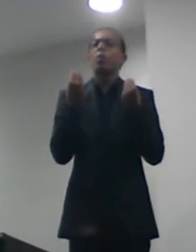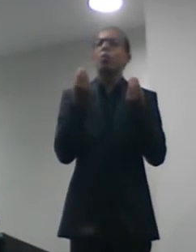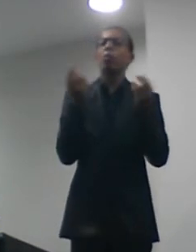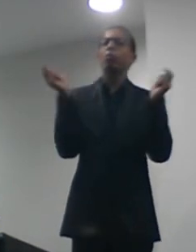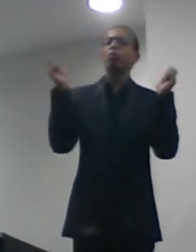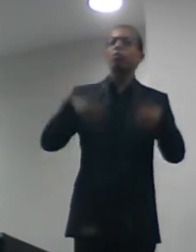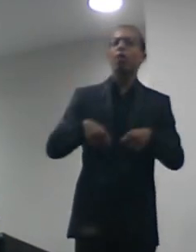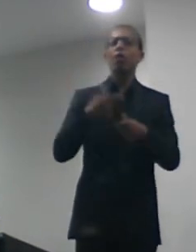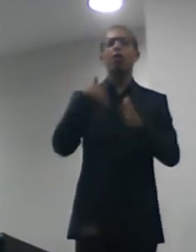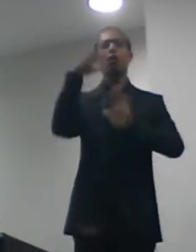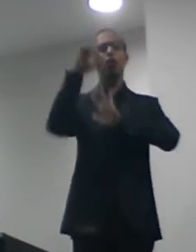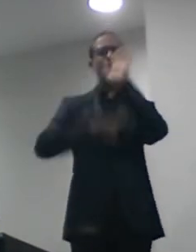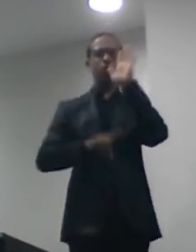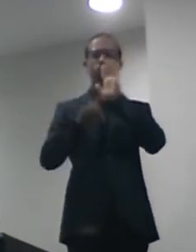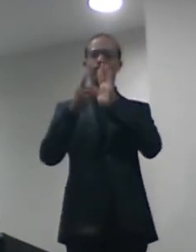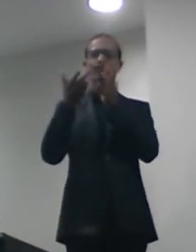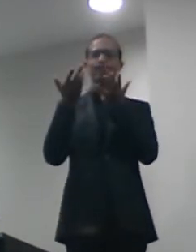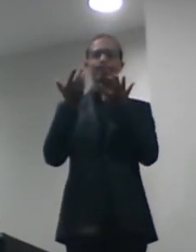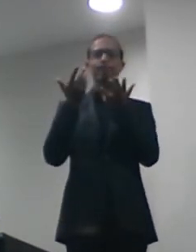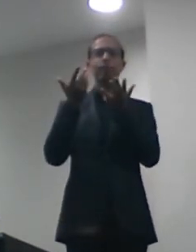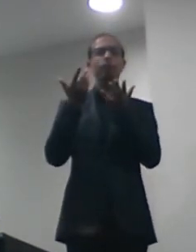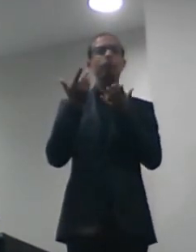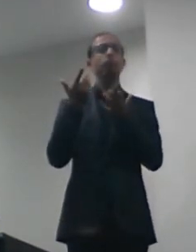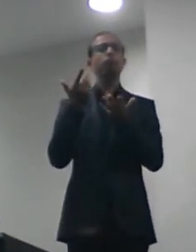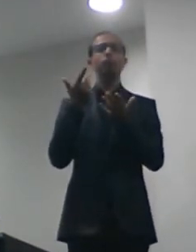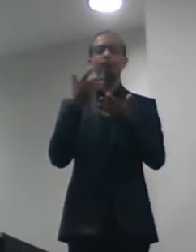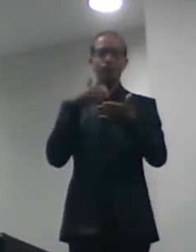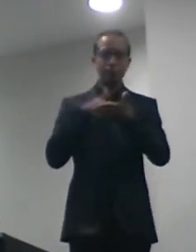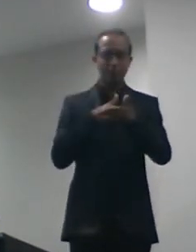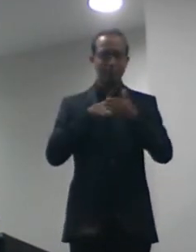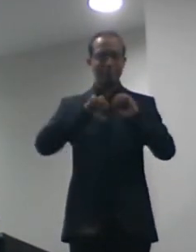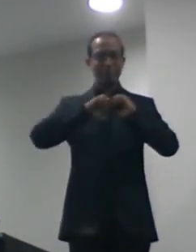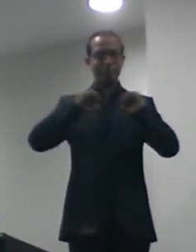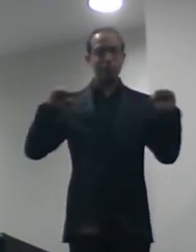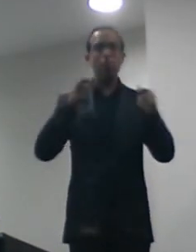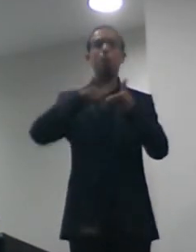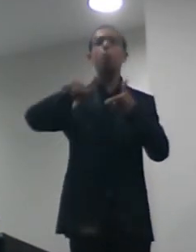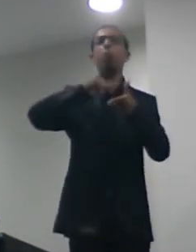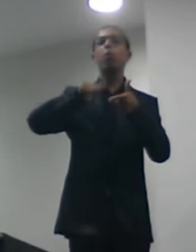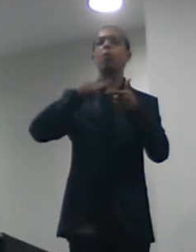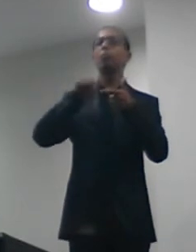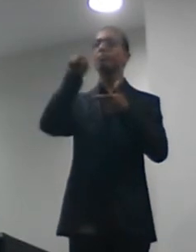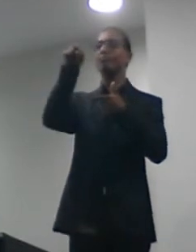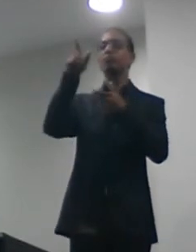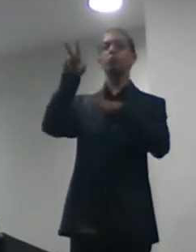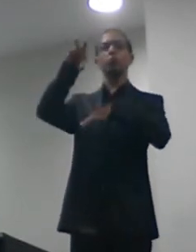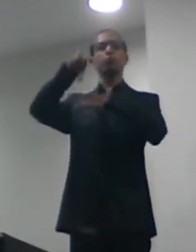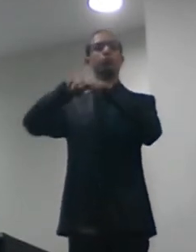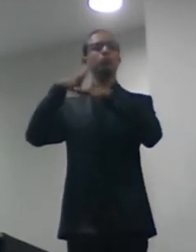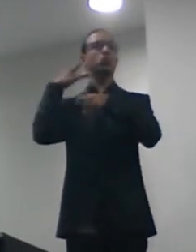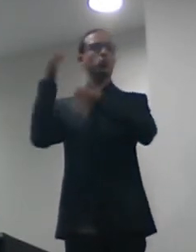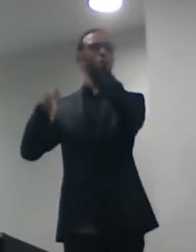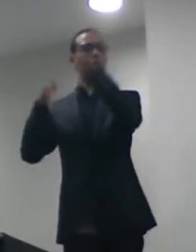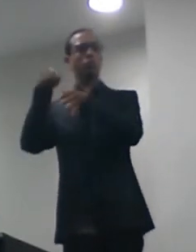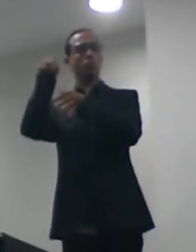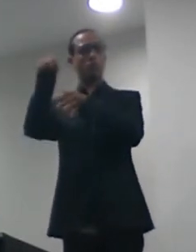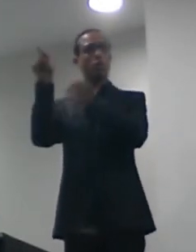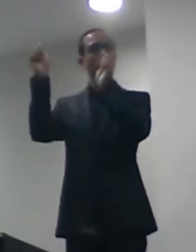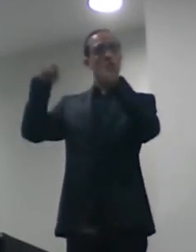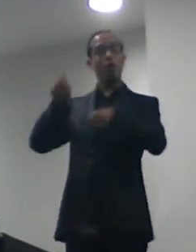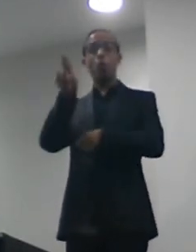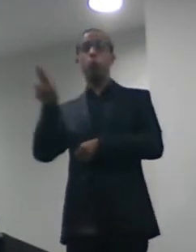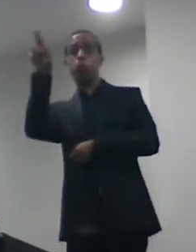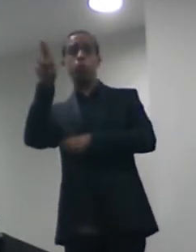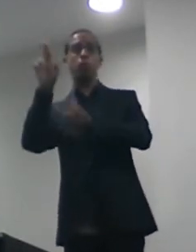conseguir ter esse direito, romper a inércia da jurisdição de um magistrado, para ele poder aplicar o